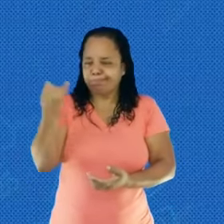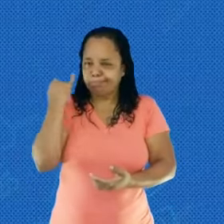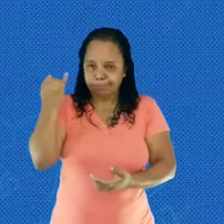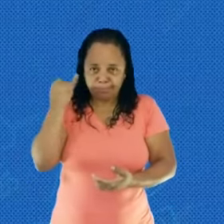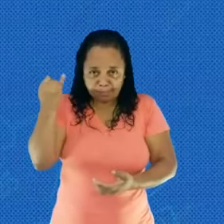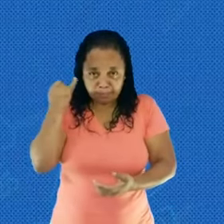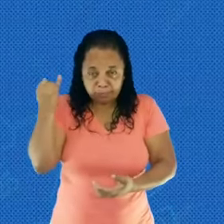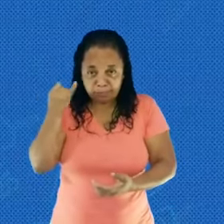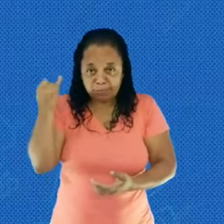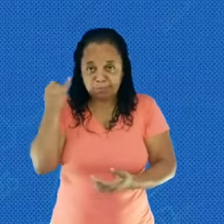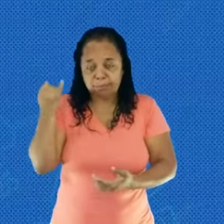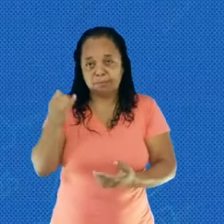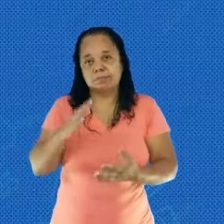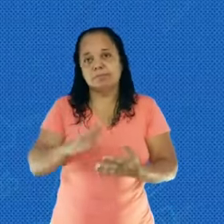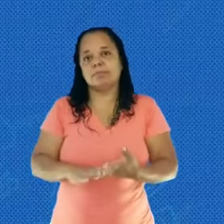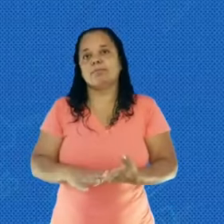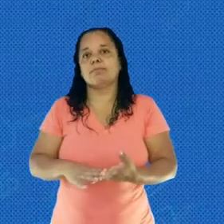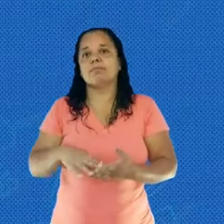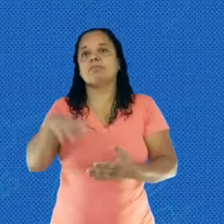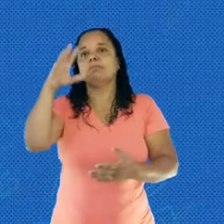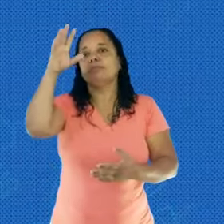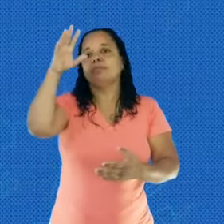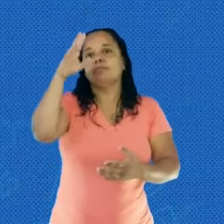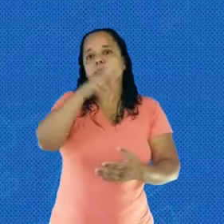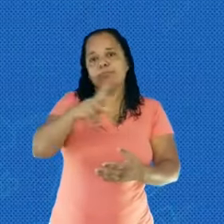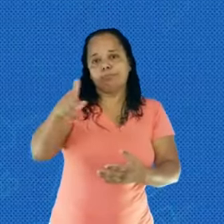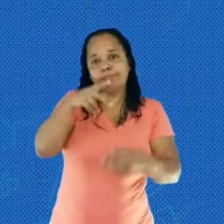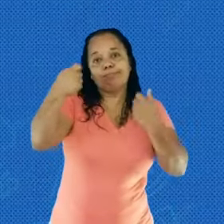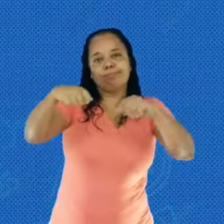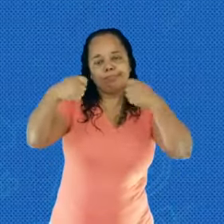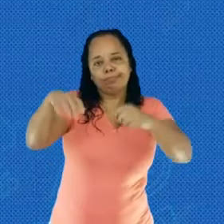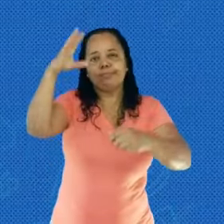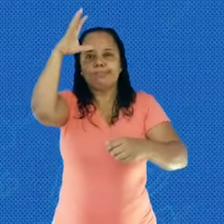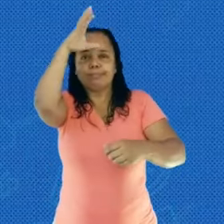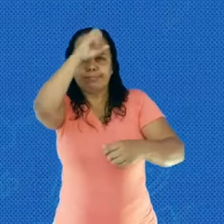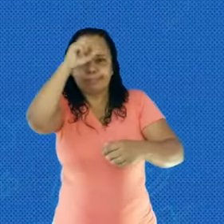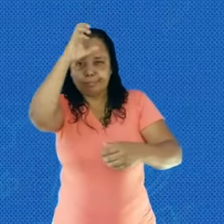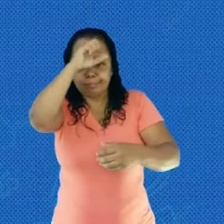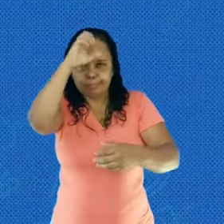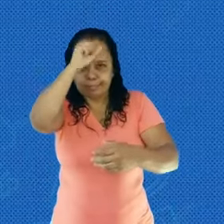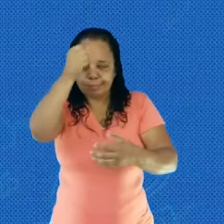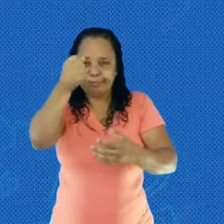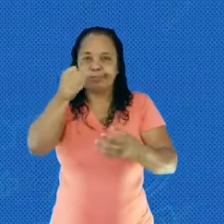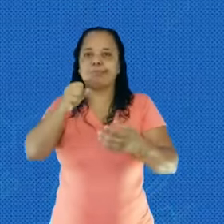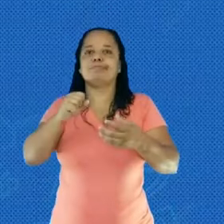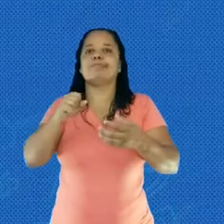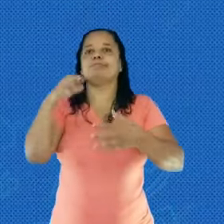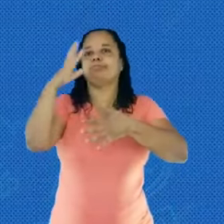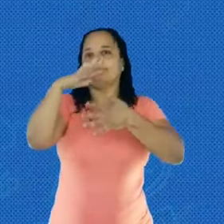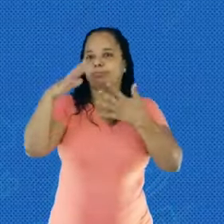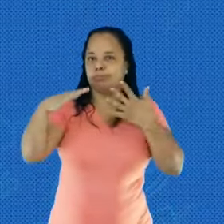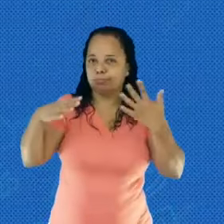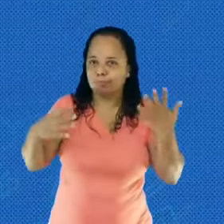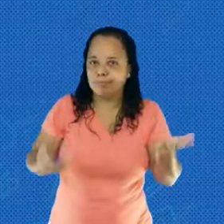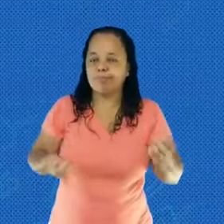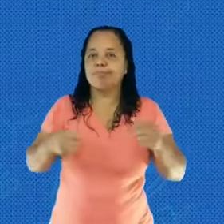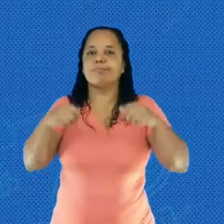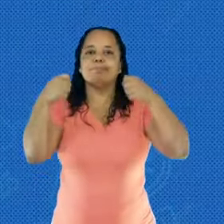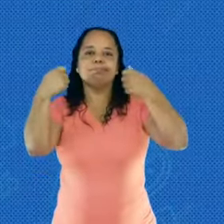E quero compartilhar aqui com vocês o que é importante ao se trabalhar com o aluno surdo. Primeiro é